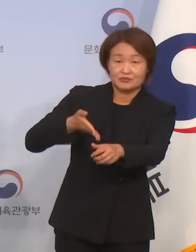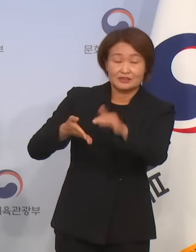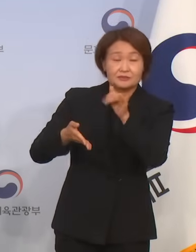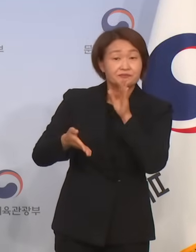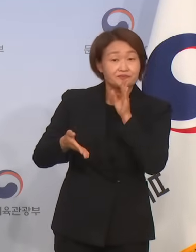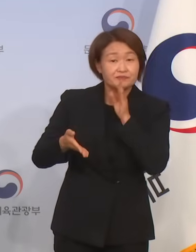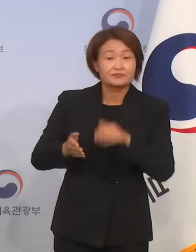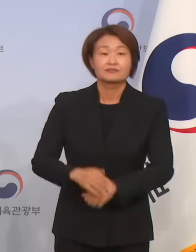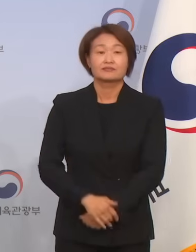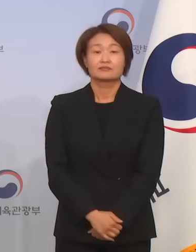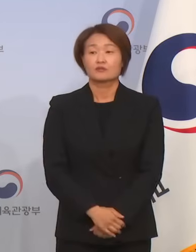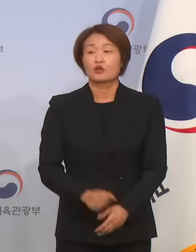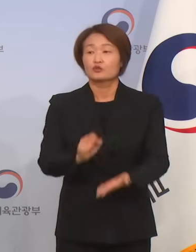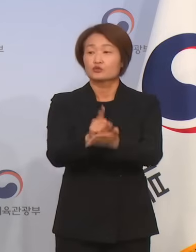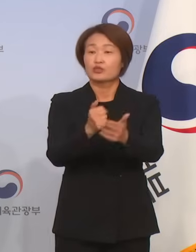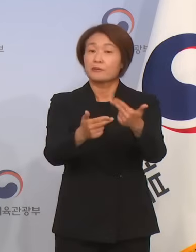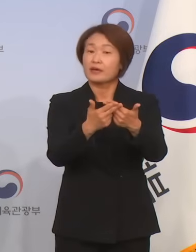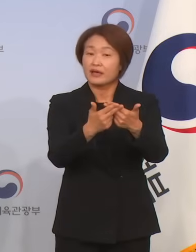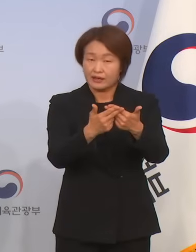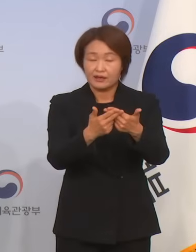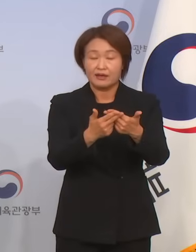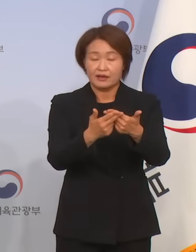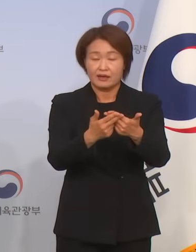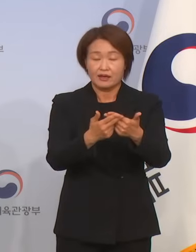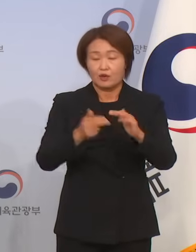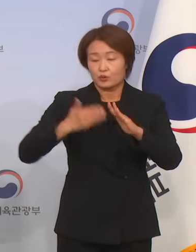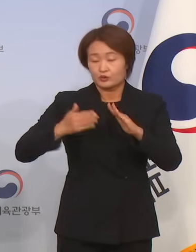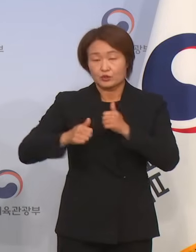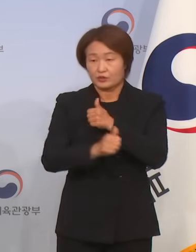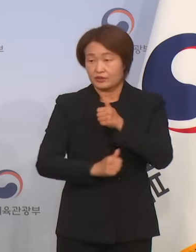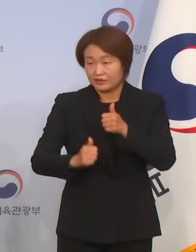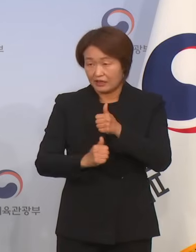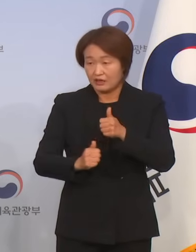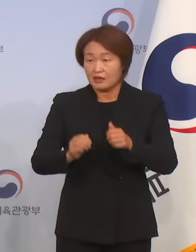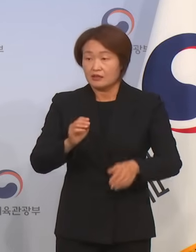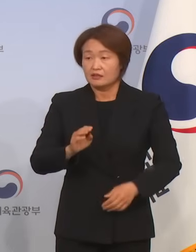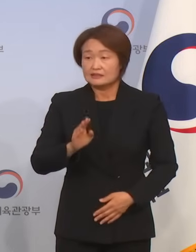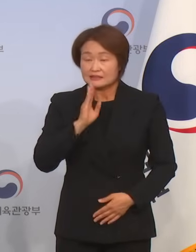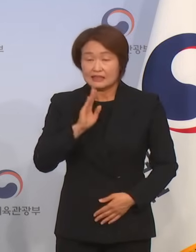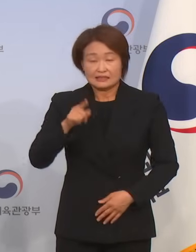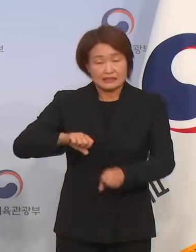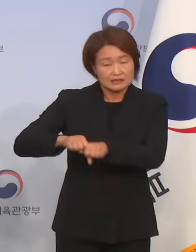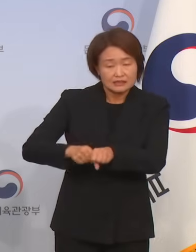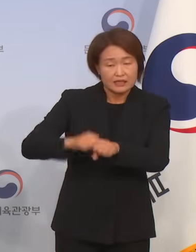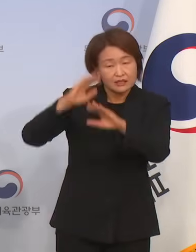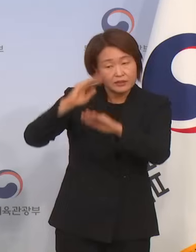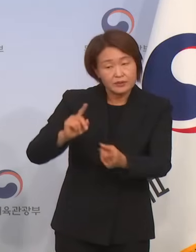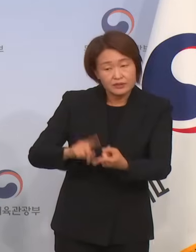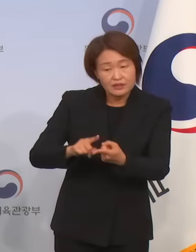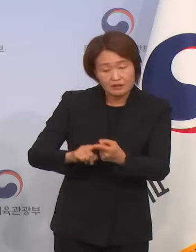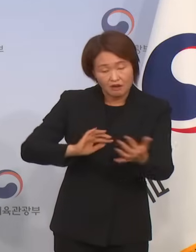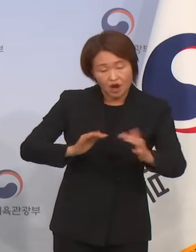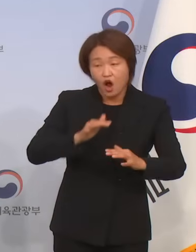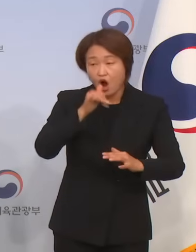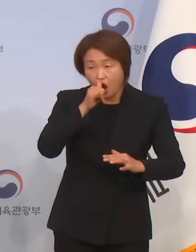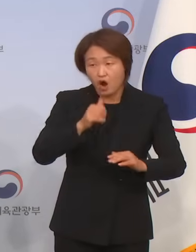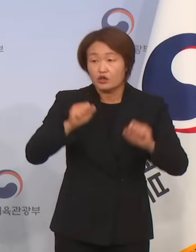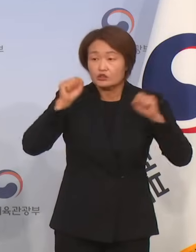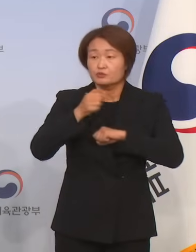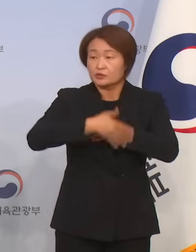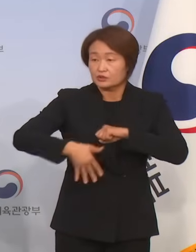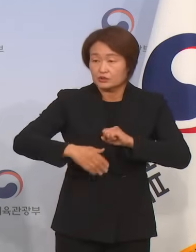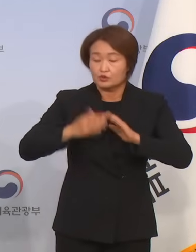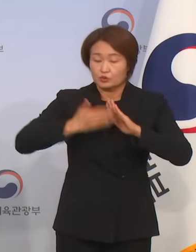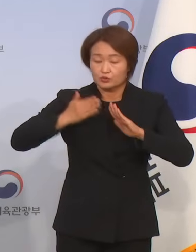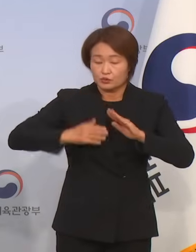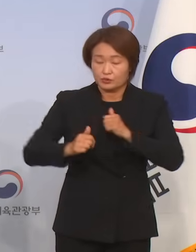그 축구협회의 스포츠 공정위원회가 이 징계안에 대해서 논의를 하는데 그 스포츠